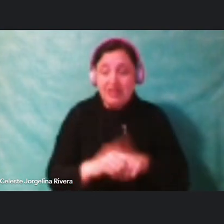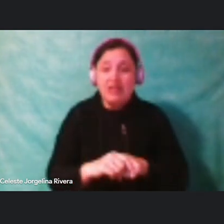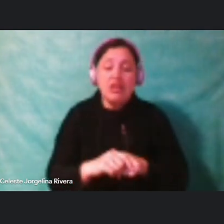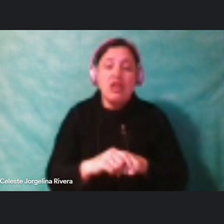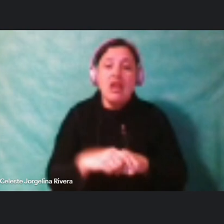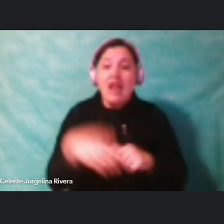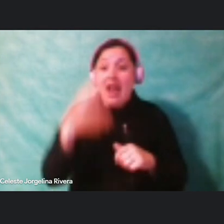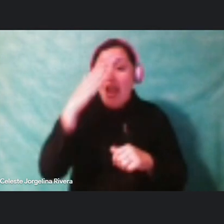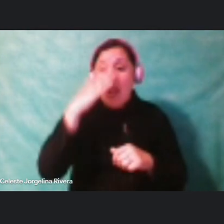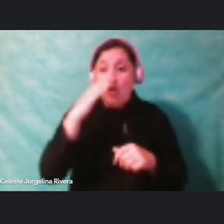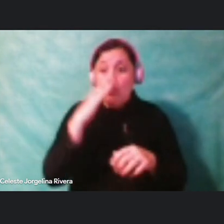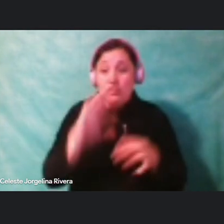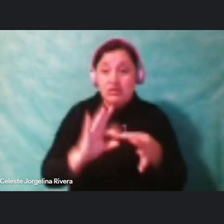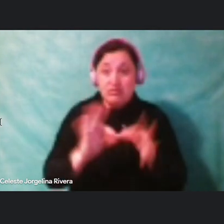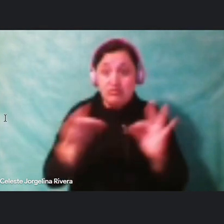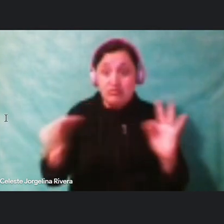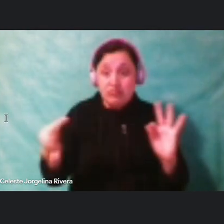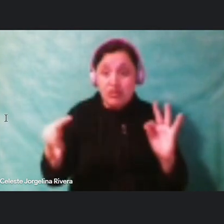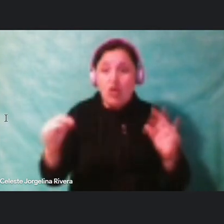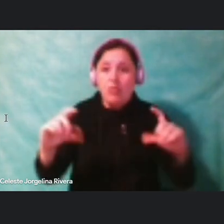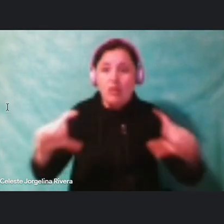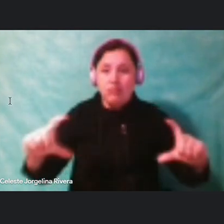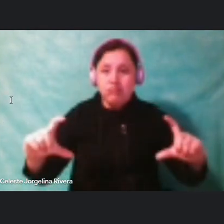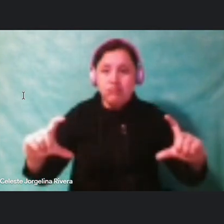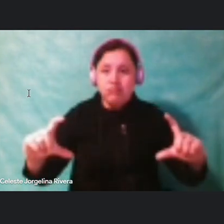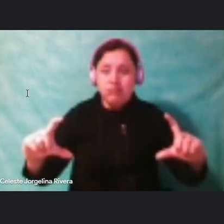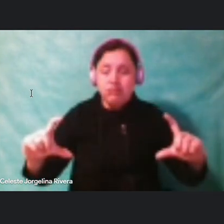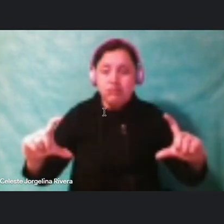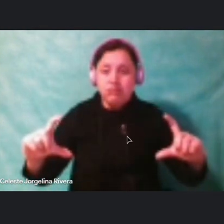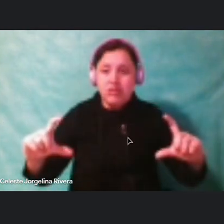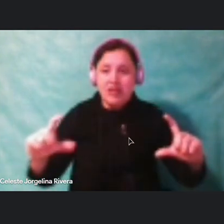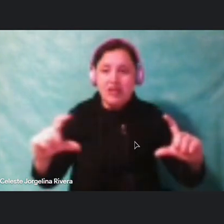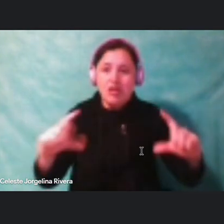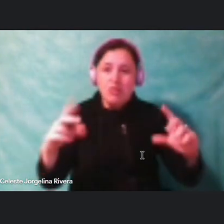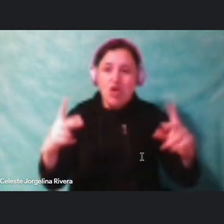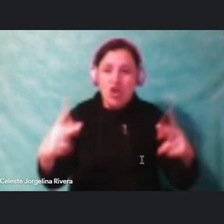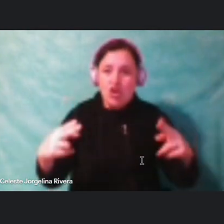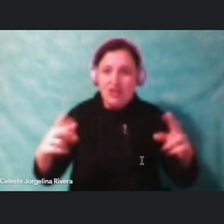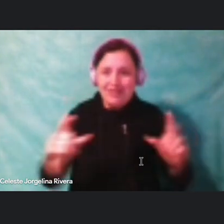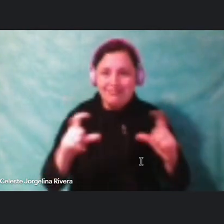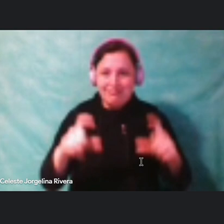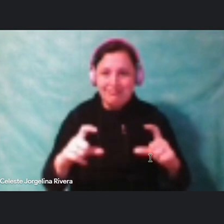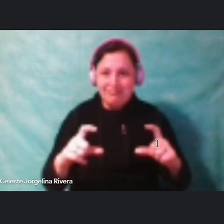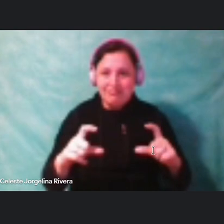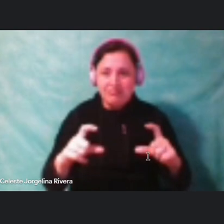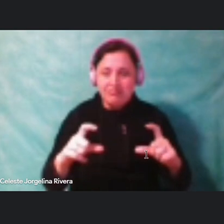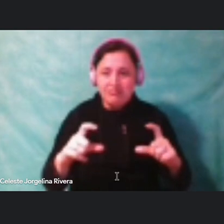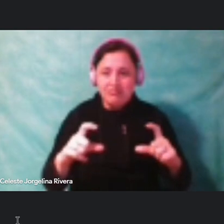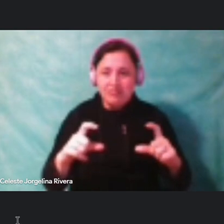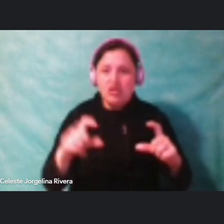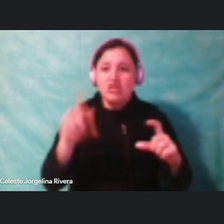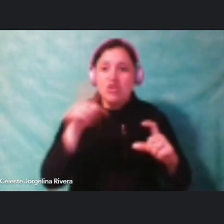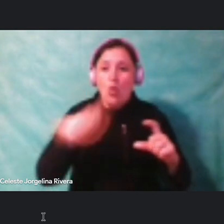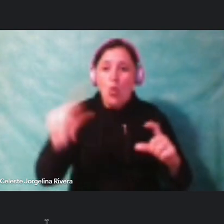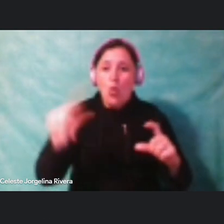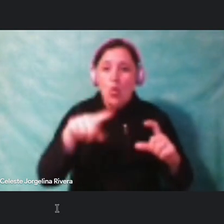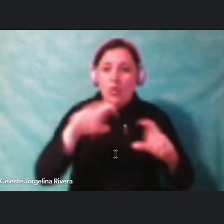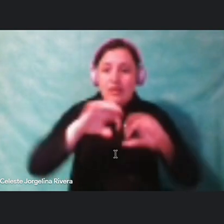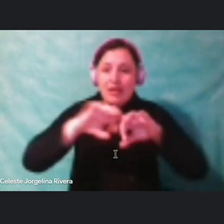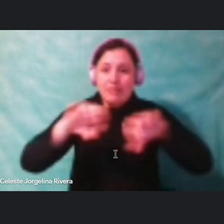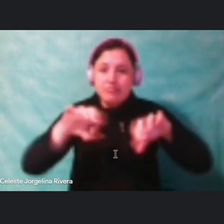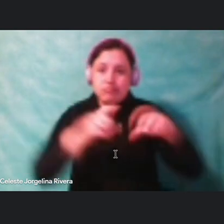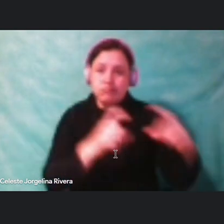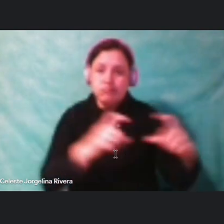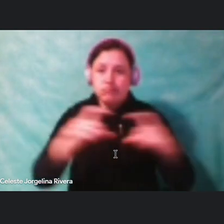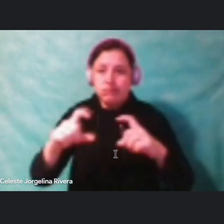pero cortada, ¿sí? Las hacen de tarea, la separación en bloques. Y ahora entonces, si